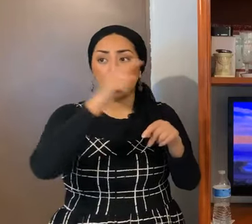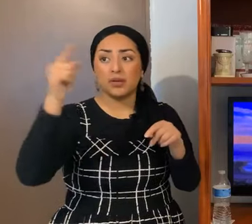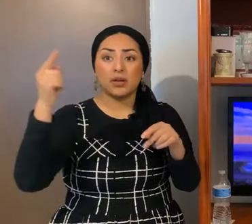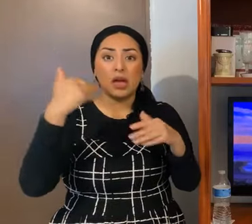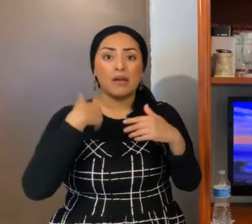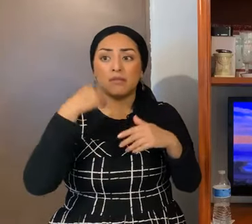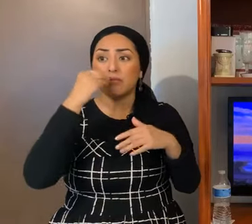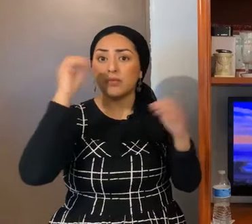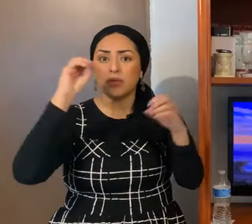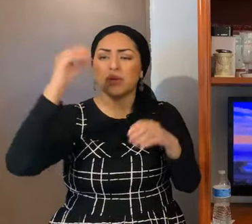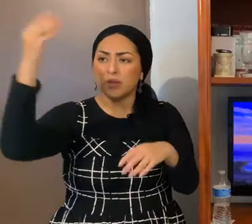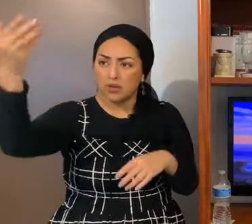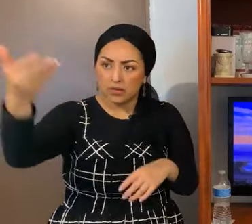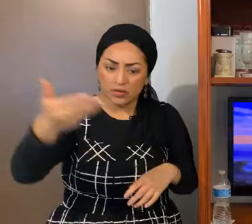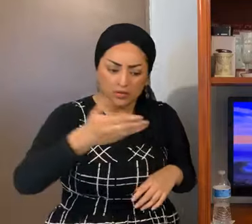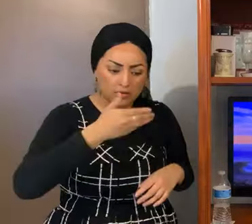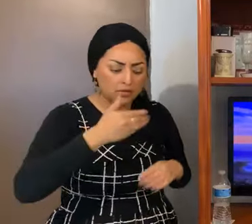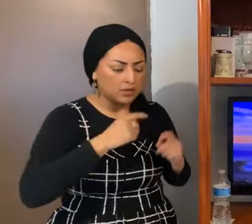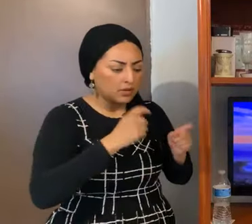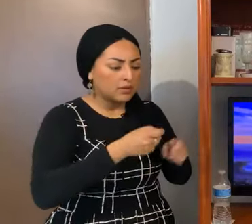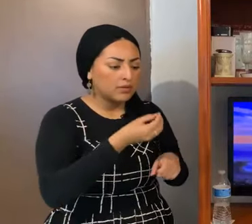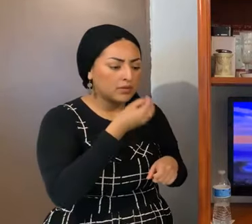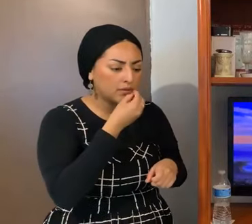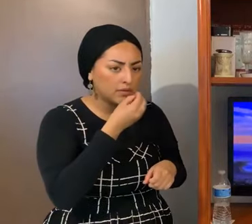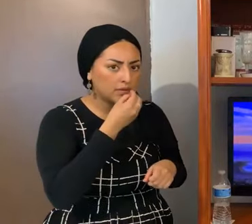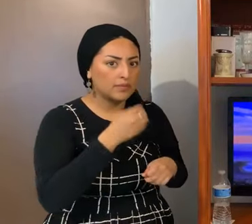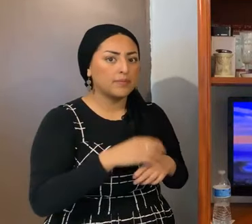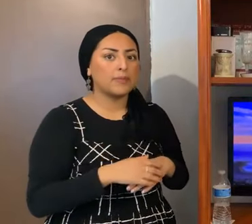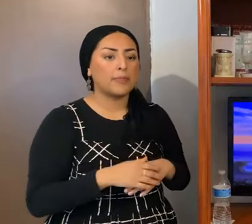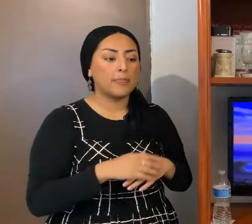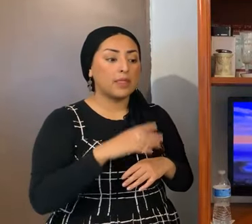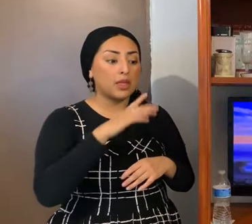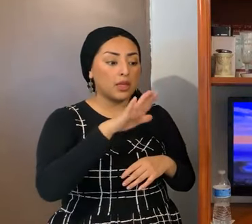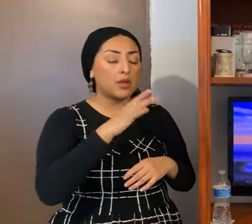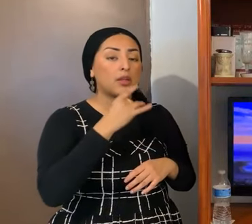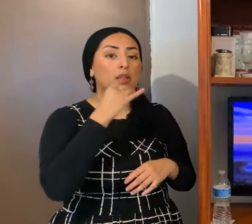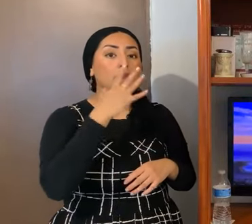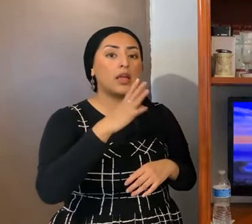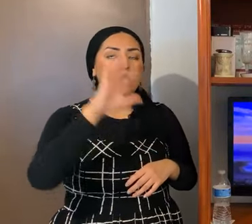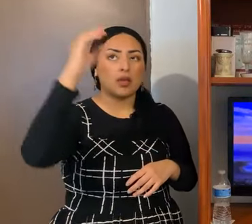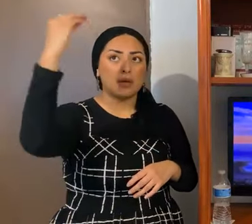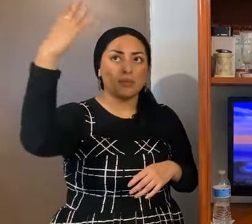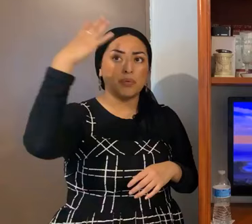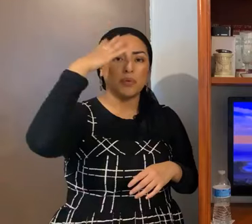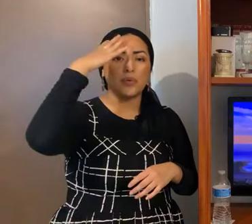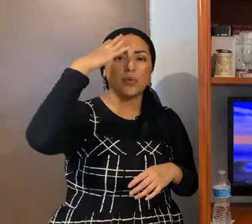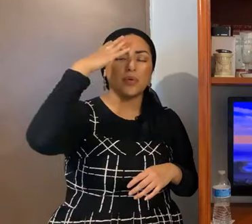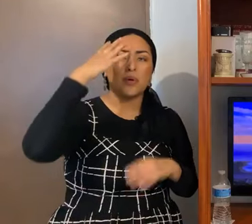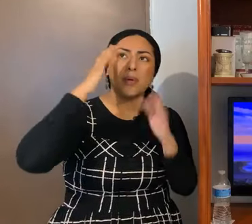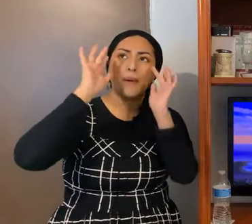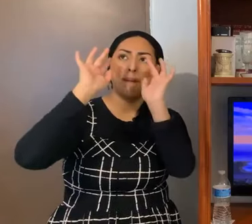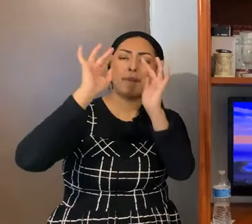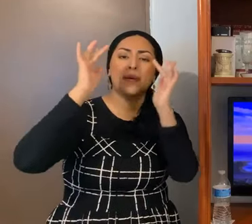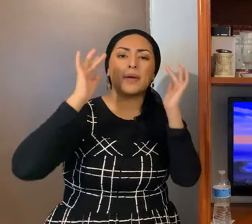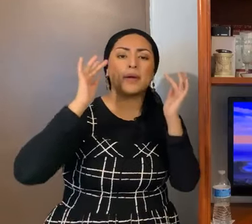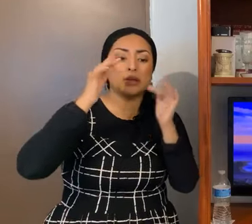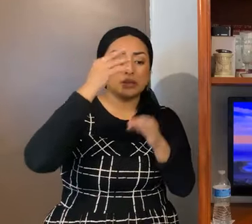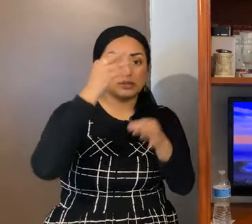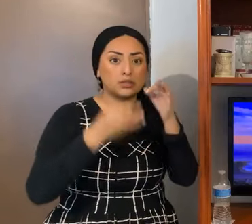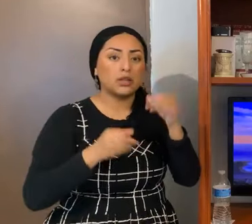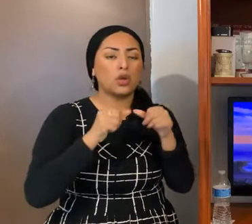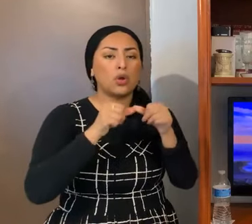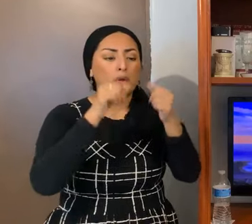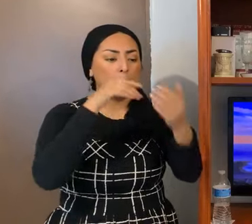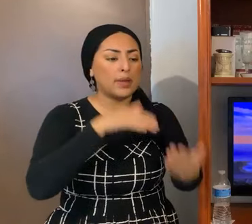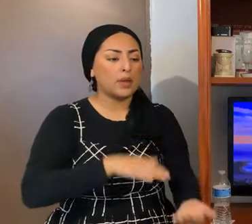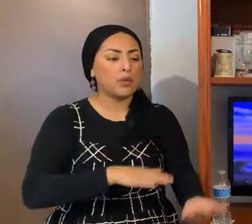lo cubras y no te escondas de tu hermano? Entonces nacerá tu luz como el alba, y tu salvación se dejará ver pronto, e irá tu justicia delante